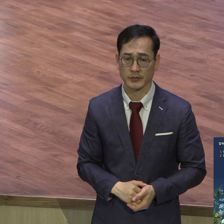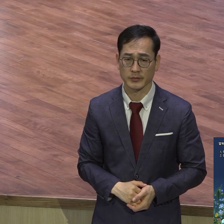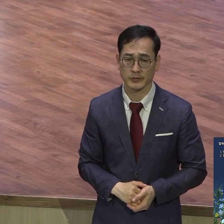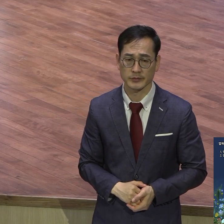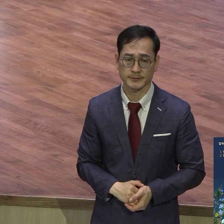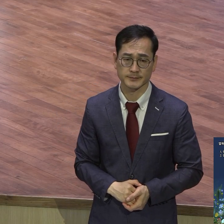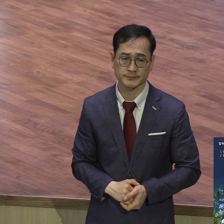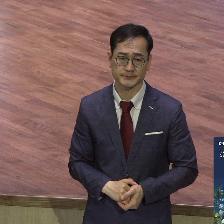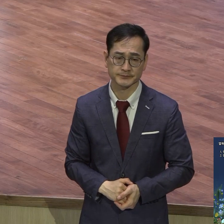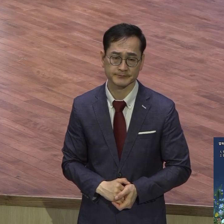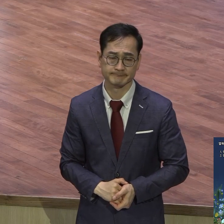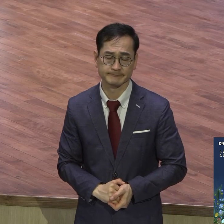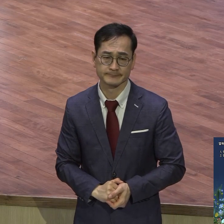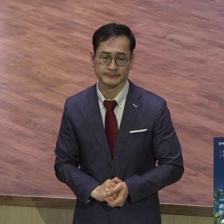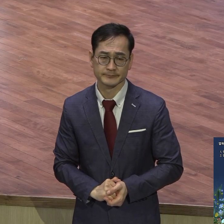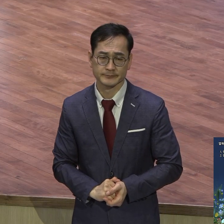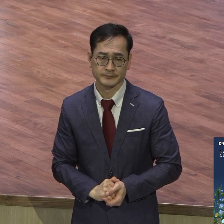세계교회예요